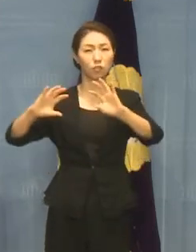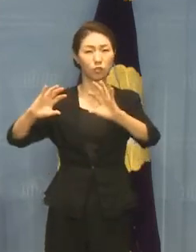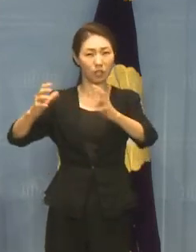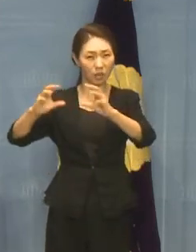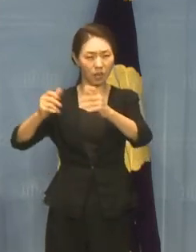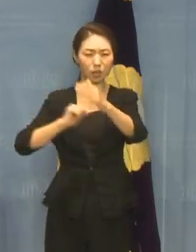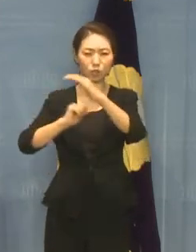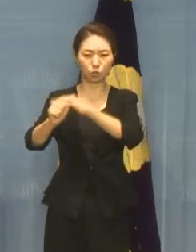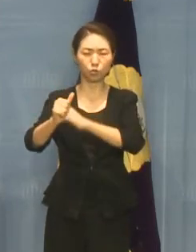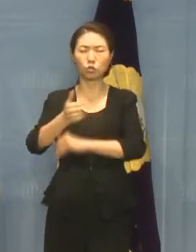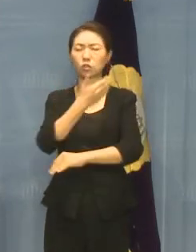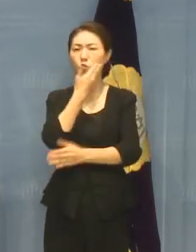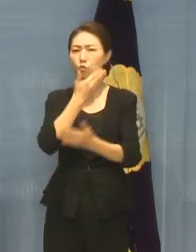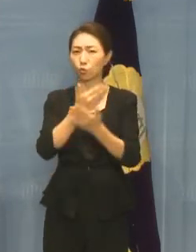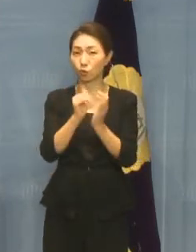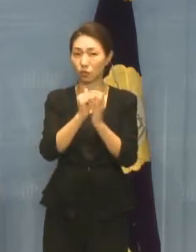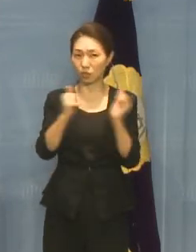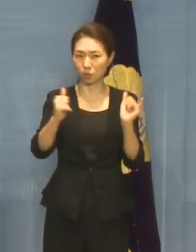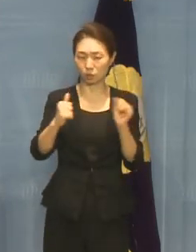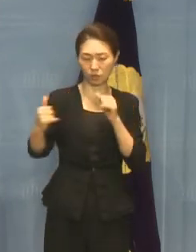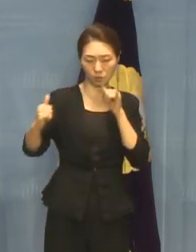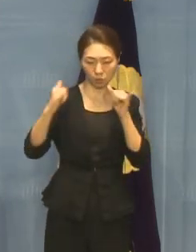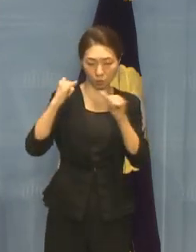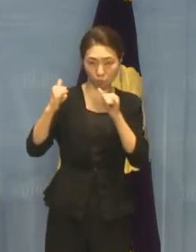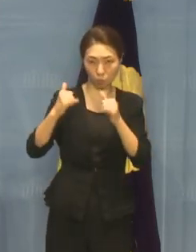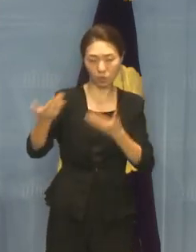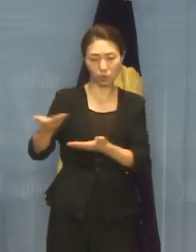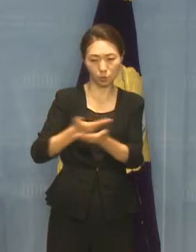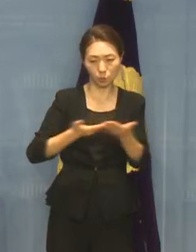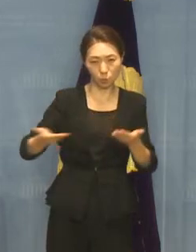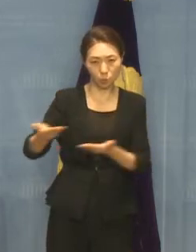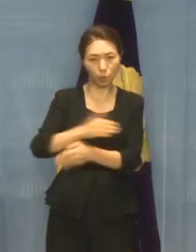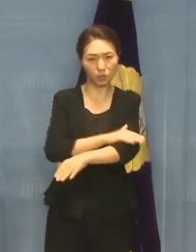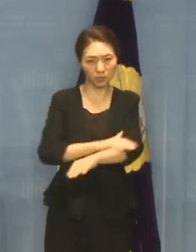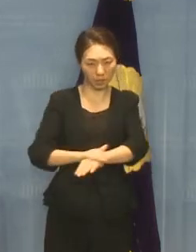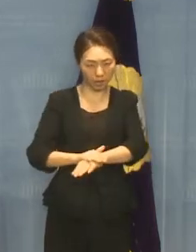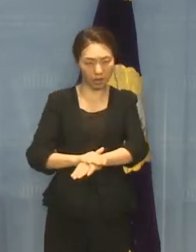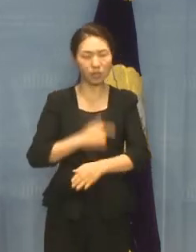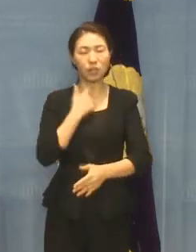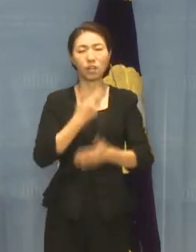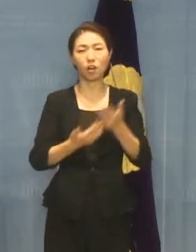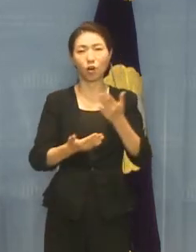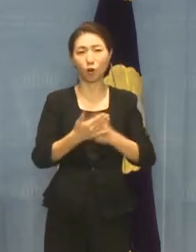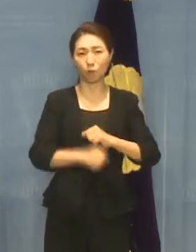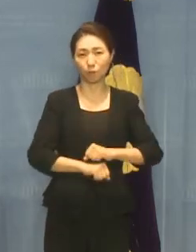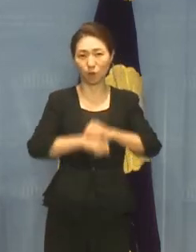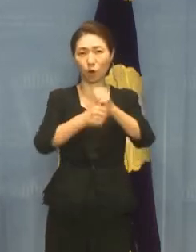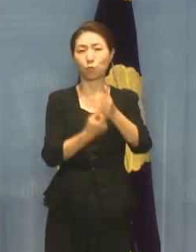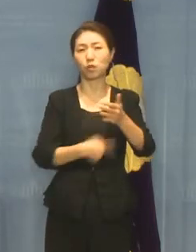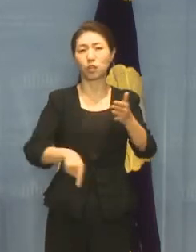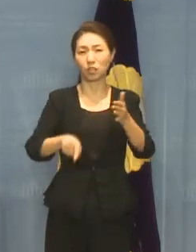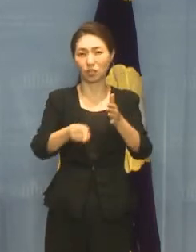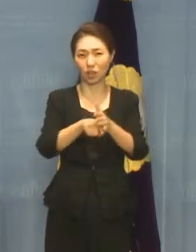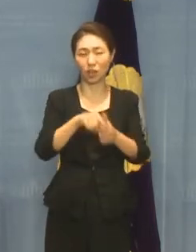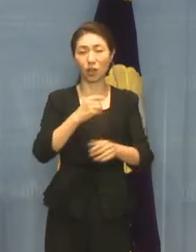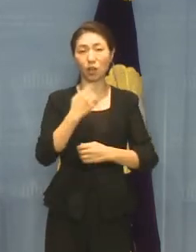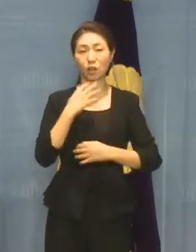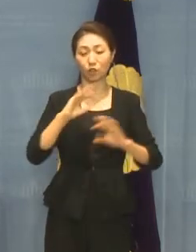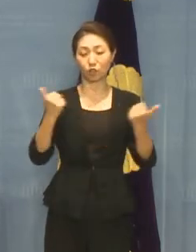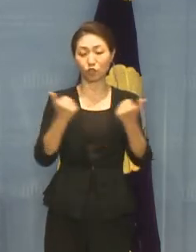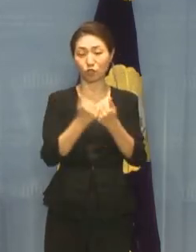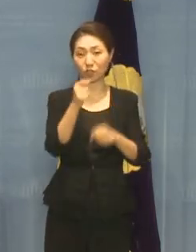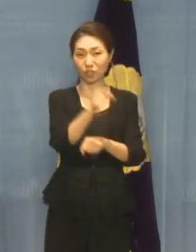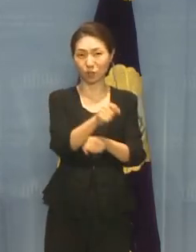접촉하면서 의원 애교 활동 성과가 축적될 수 있도록 할 것입니다. 이를 위해 국회 사무처는 의회 애교